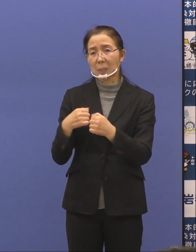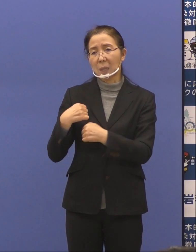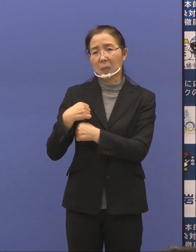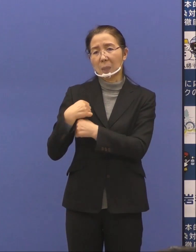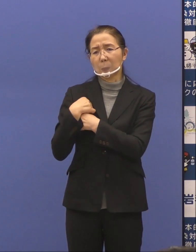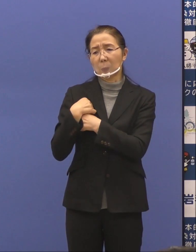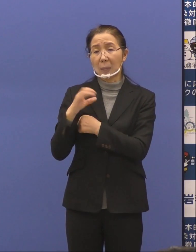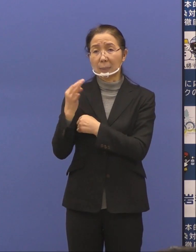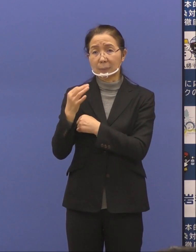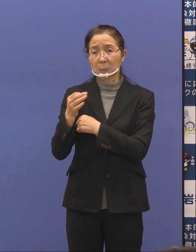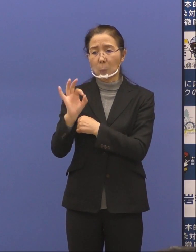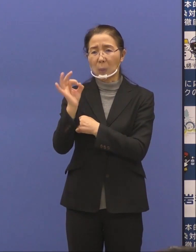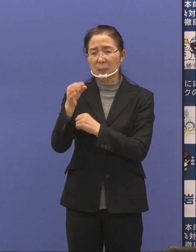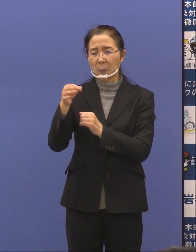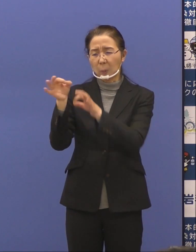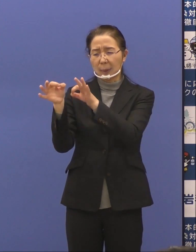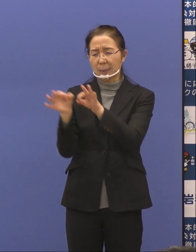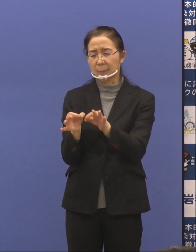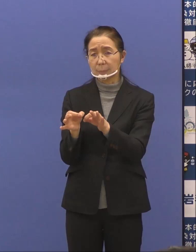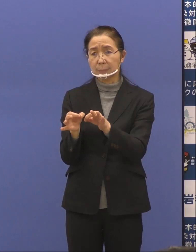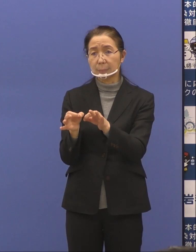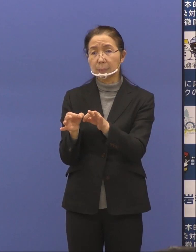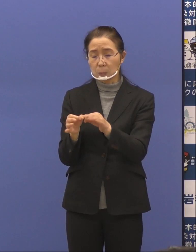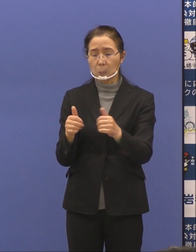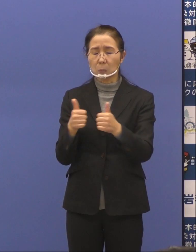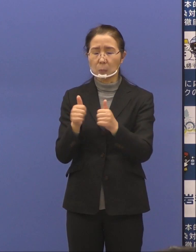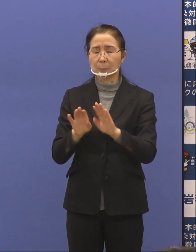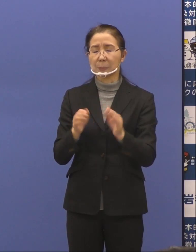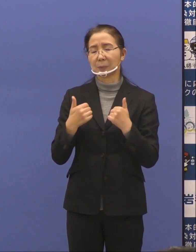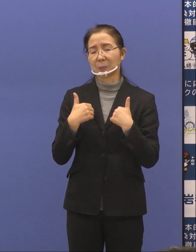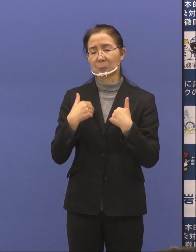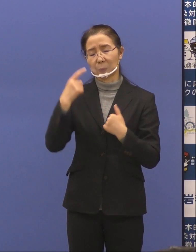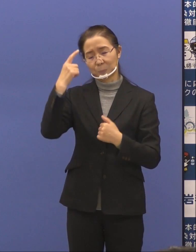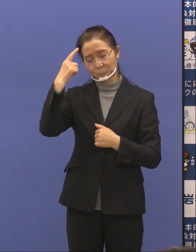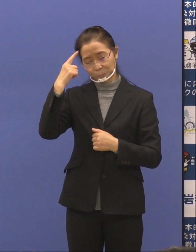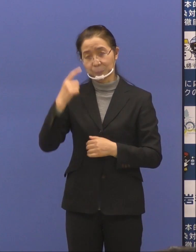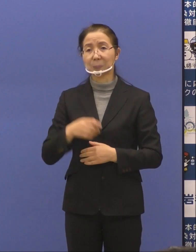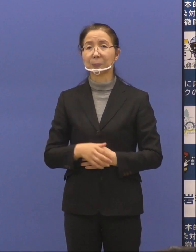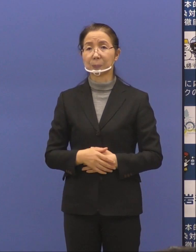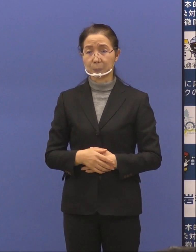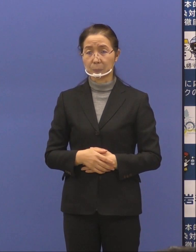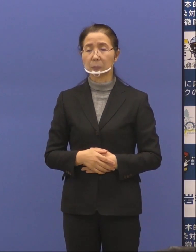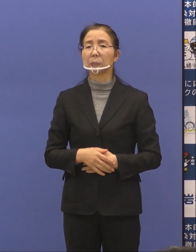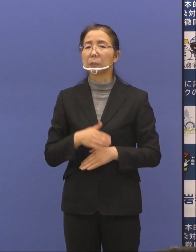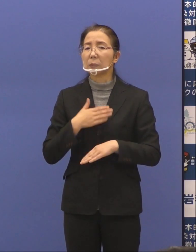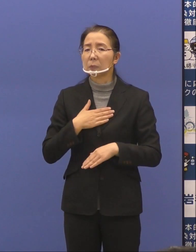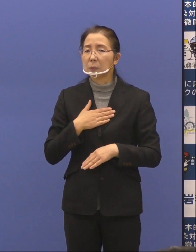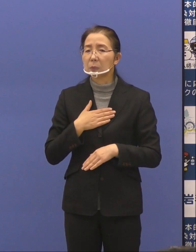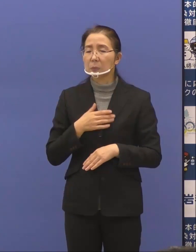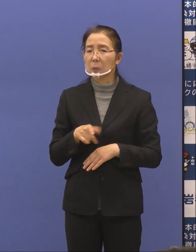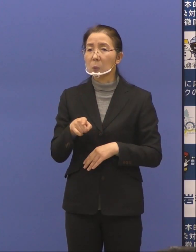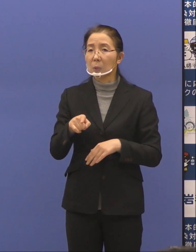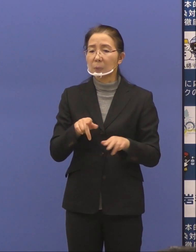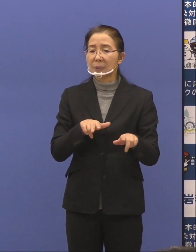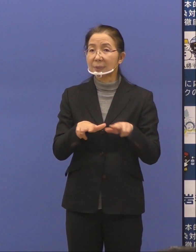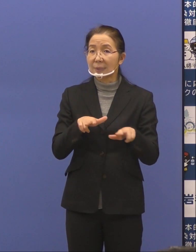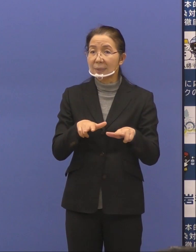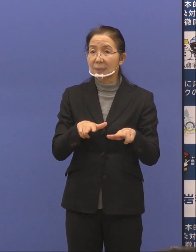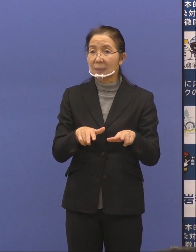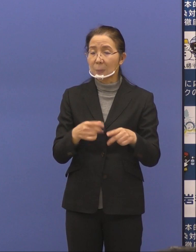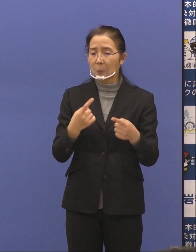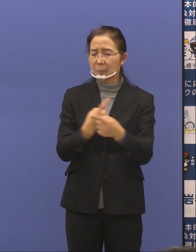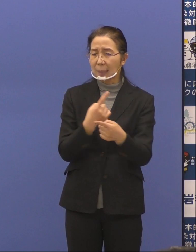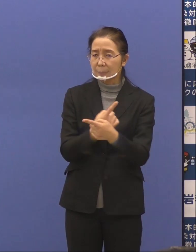局面だと思います。 ありがとうございます。そのためにはまずその政治による解決という